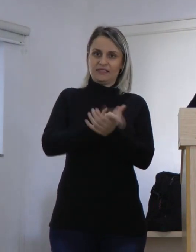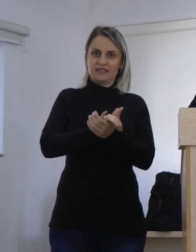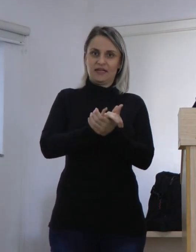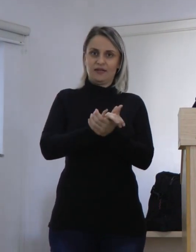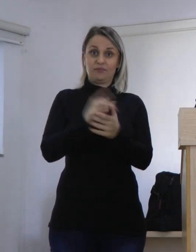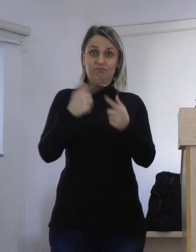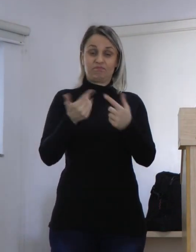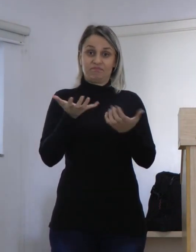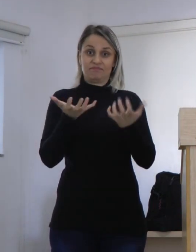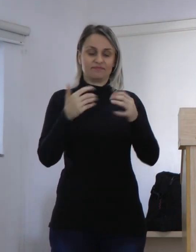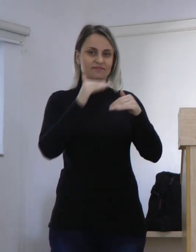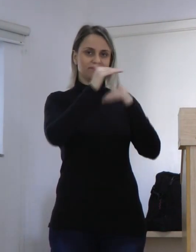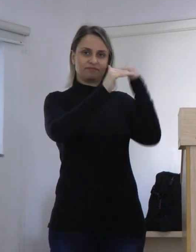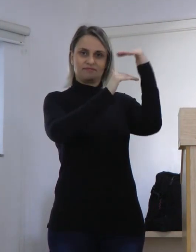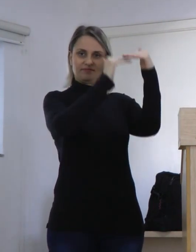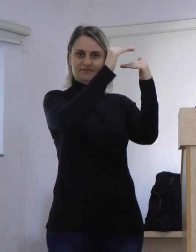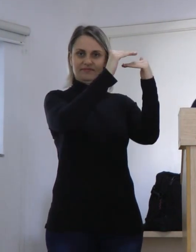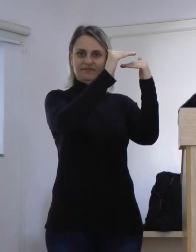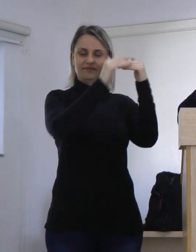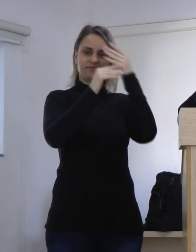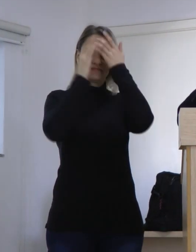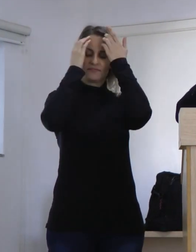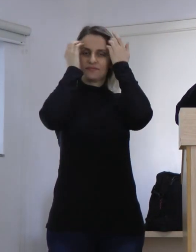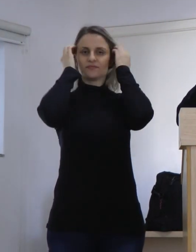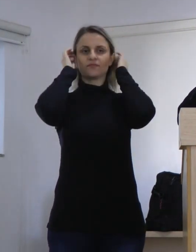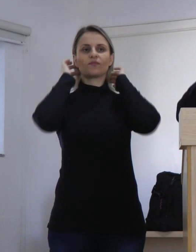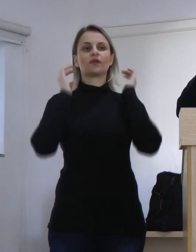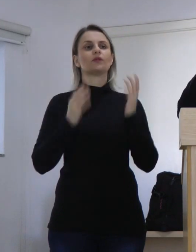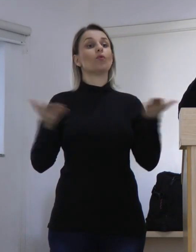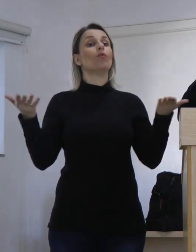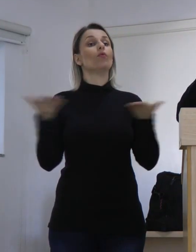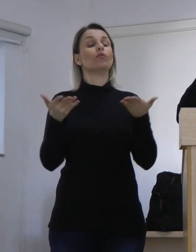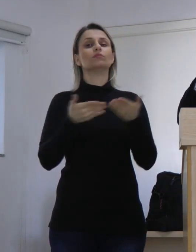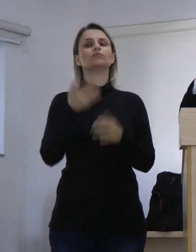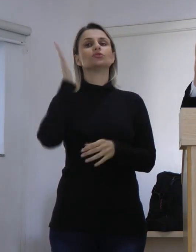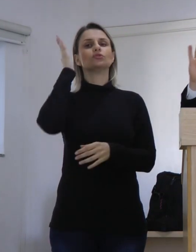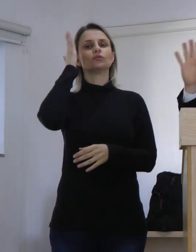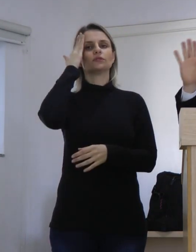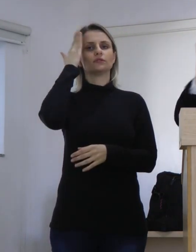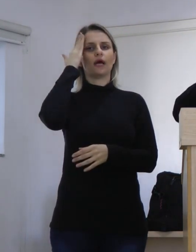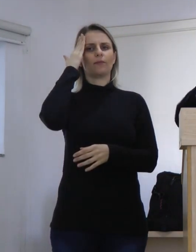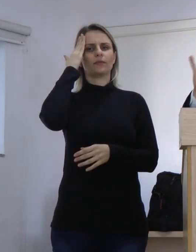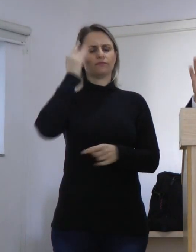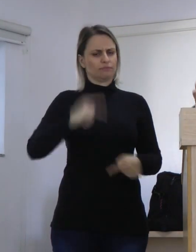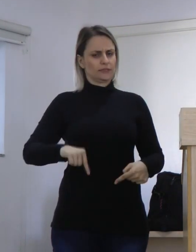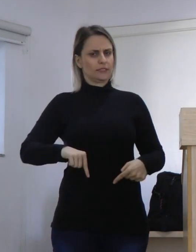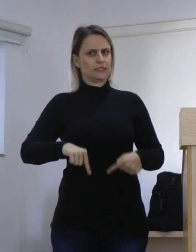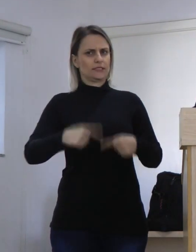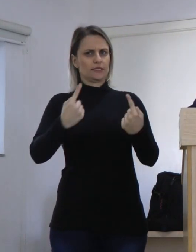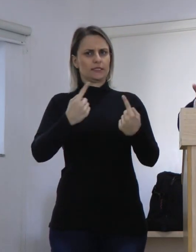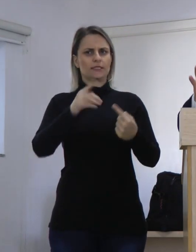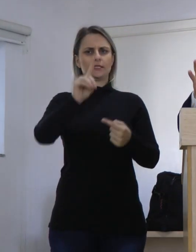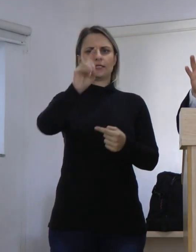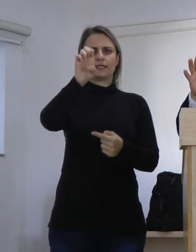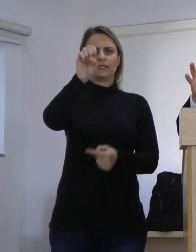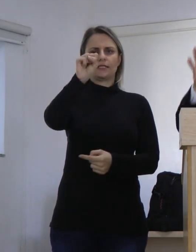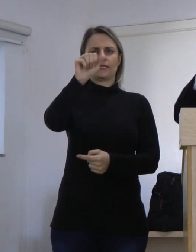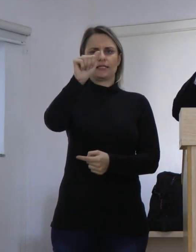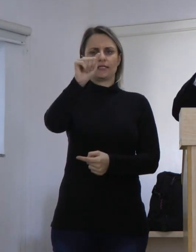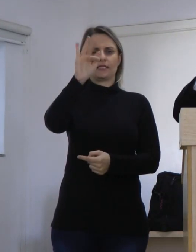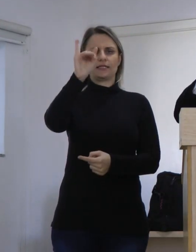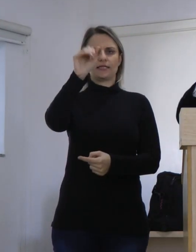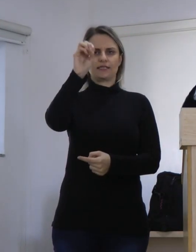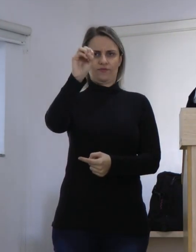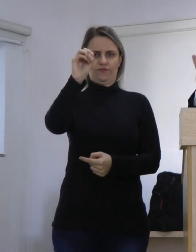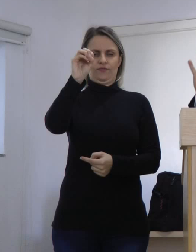Então vejam, não é? Que doutrina maravilhosa. Então, a partir de hoje, já sabem, desafios evolutivos, não falem mais problema. Nazareno, estou com depressão,